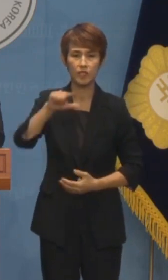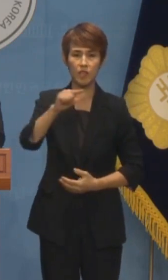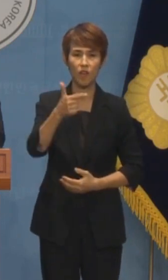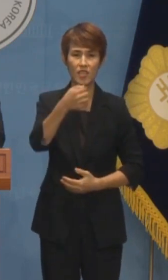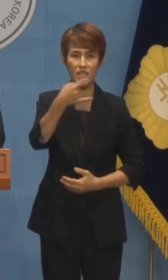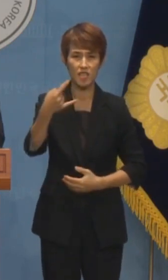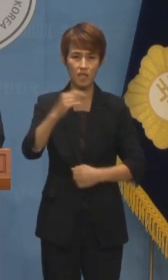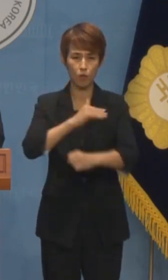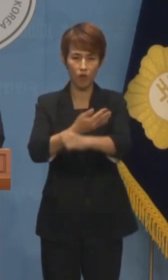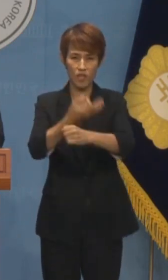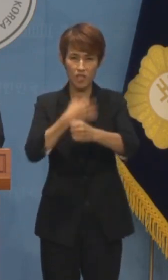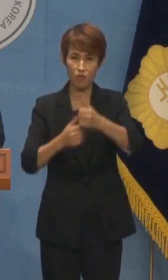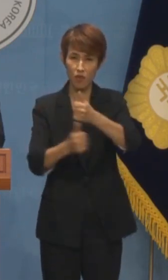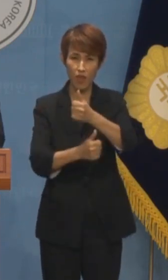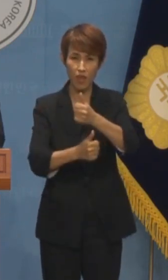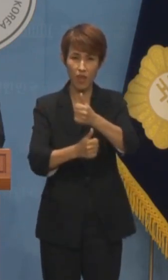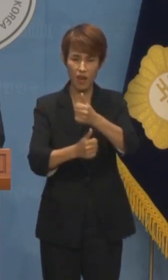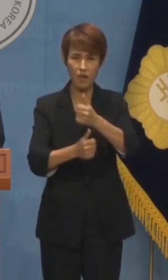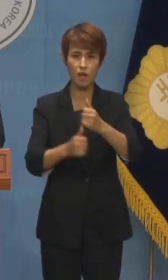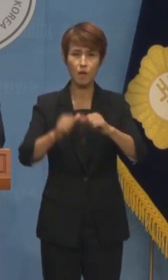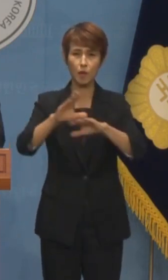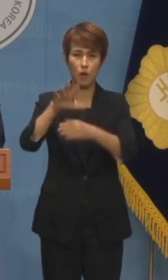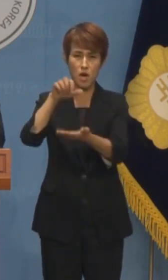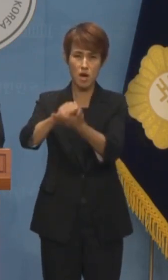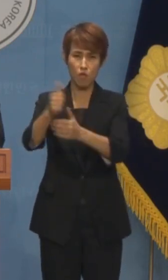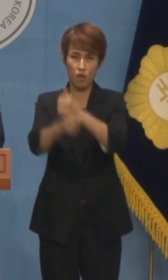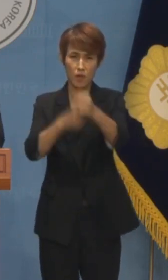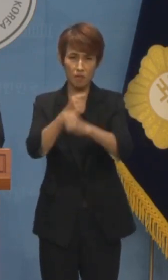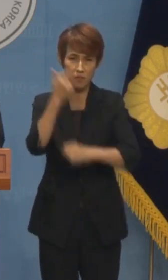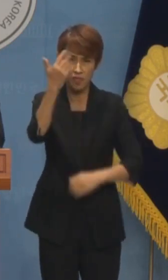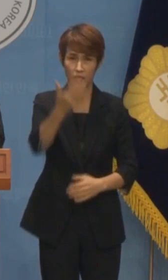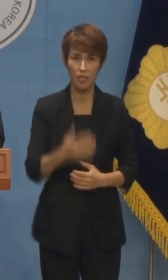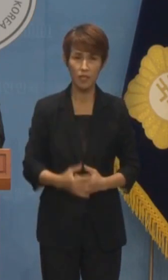건의위원회도 모자라 방송장악위원회를 만들 셈입니까?